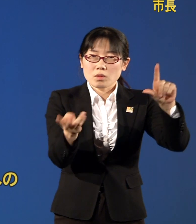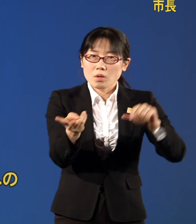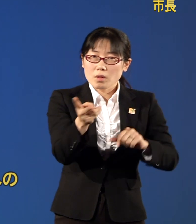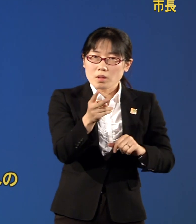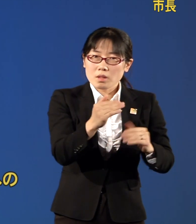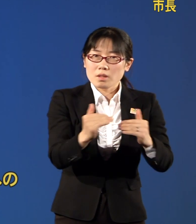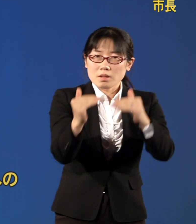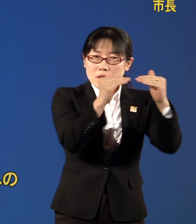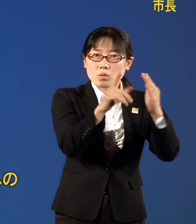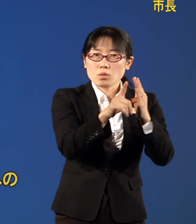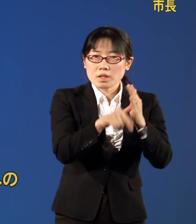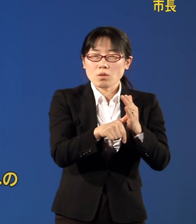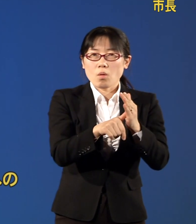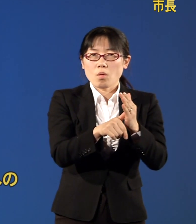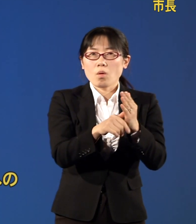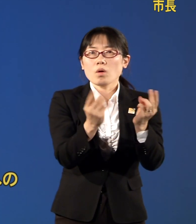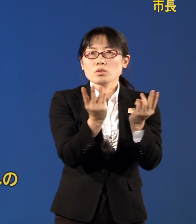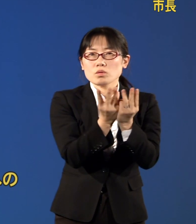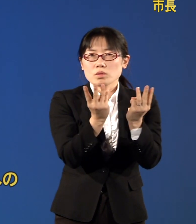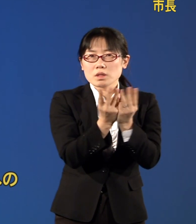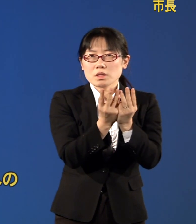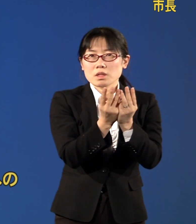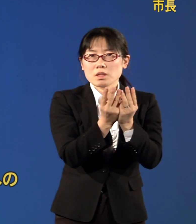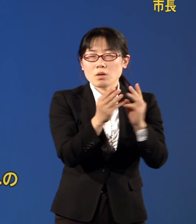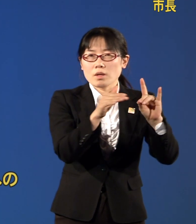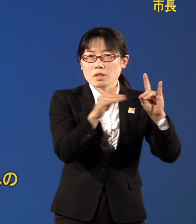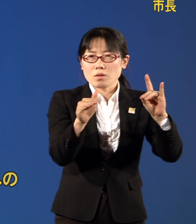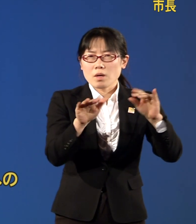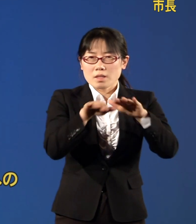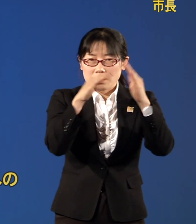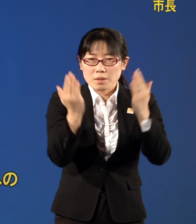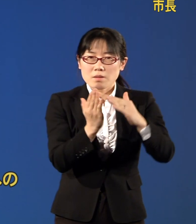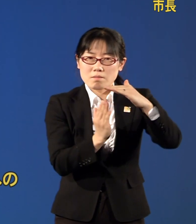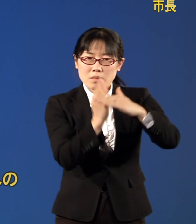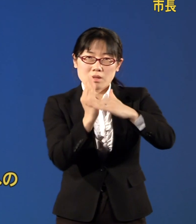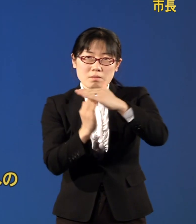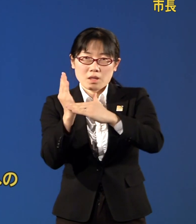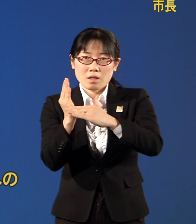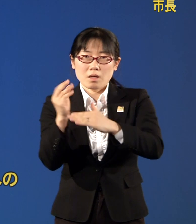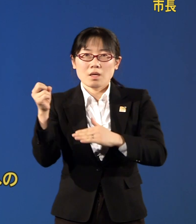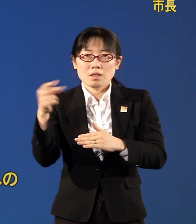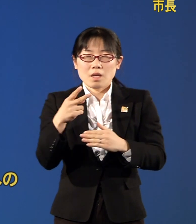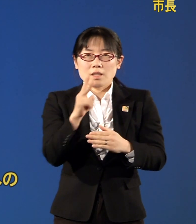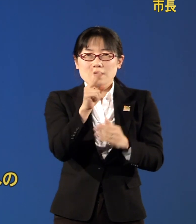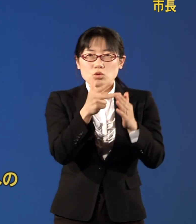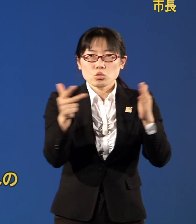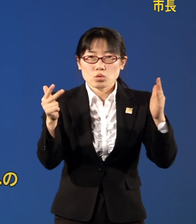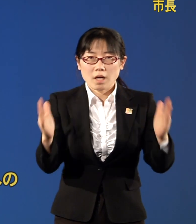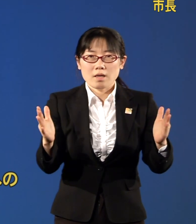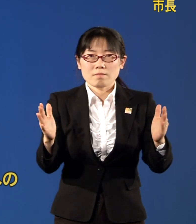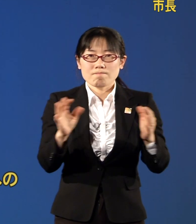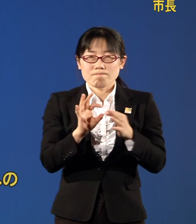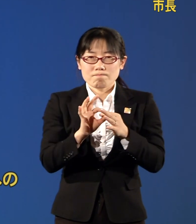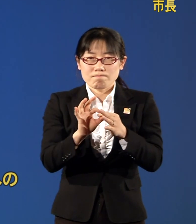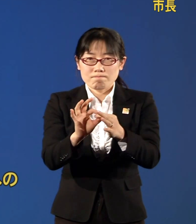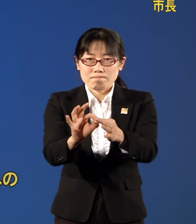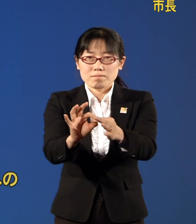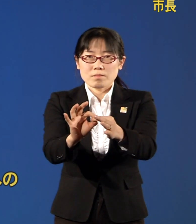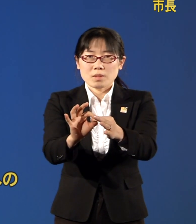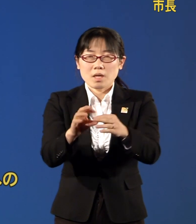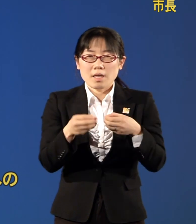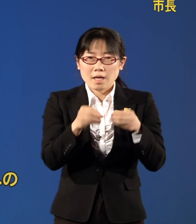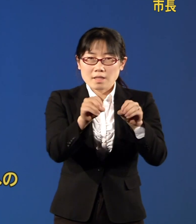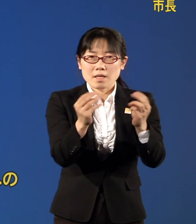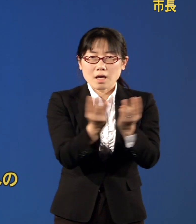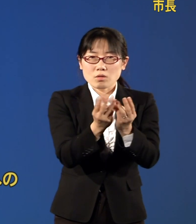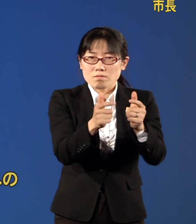ういった数字がすべて超えて、さらに2週間程度継続して感染者が